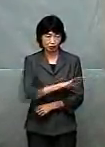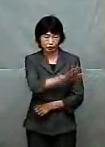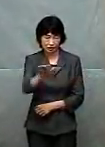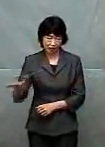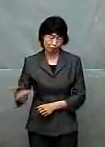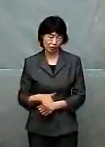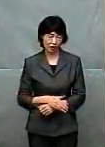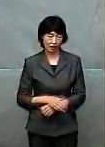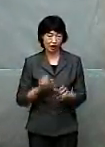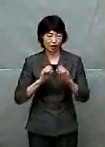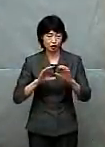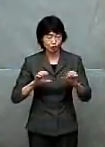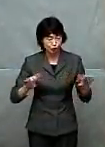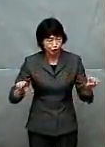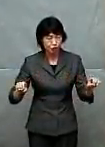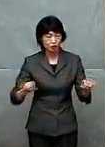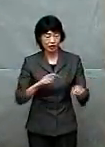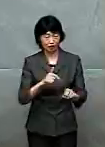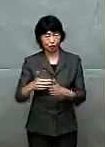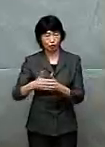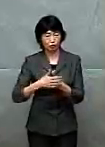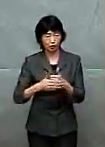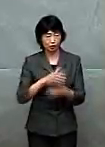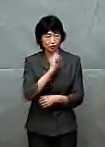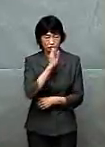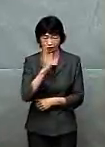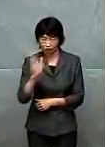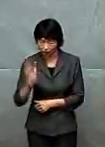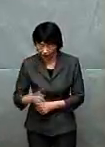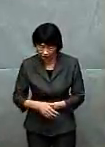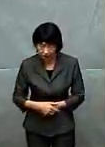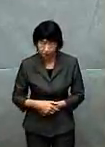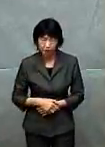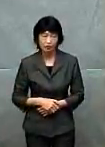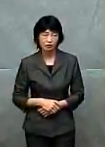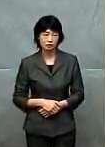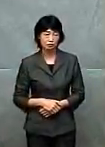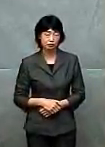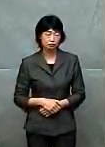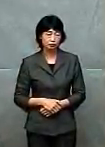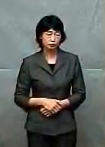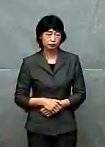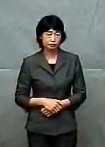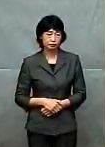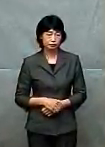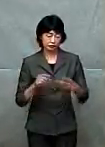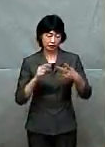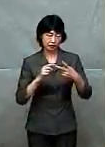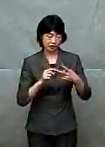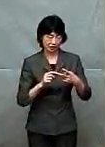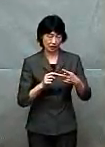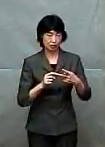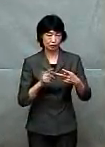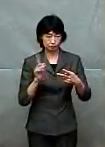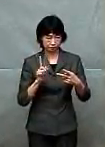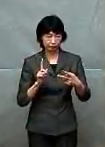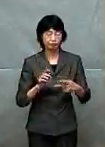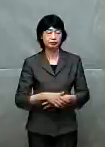も周知についてご協力よろしくお願いいたします。2つ目であります